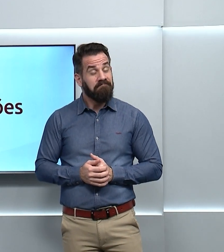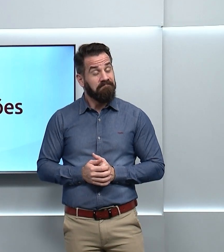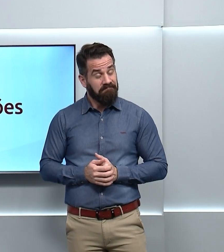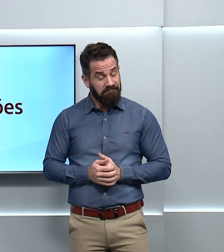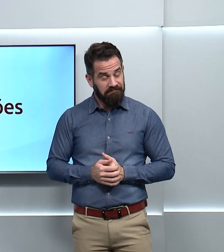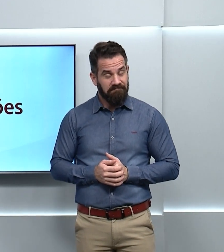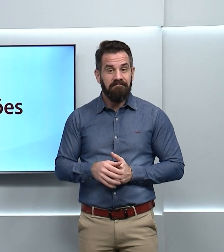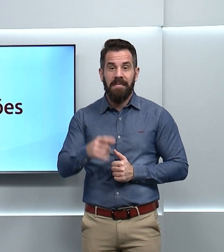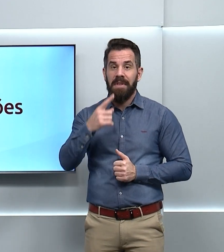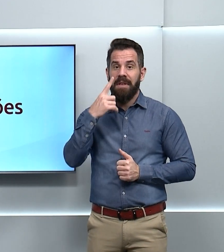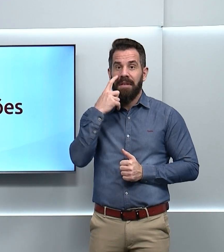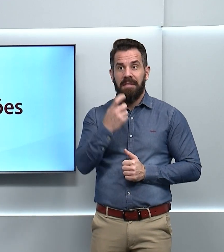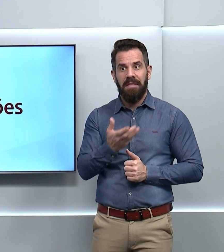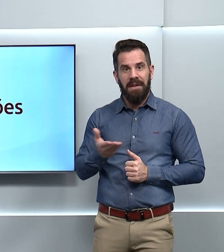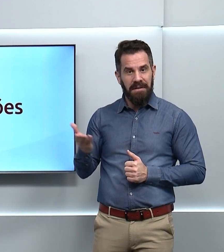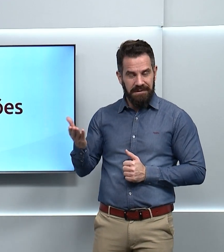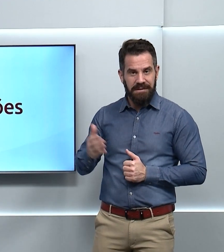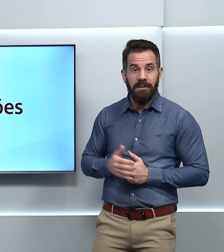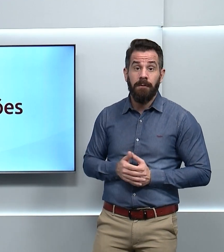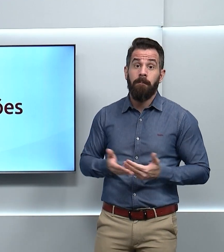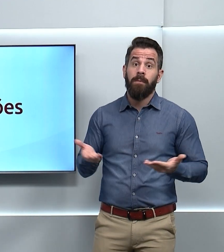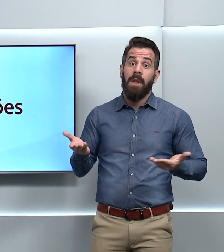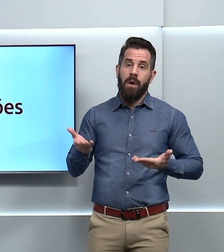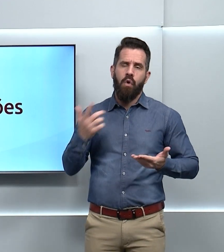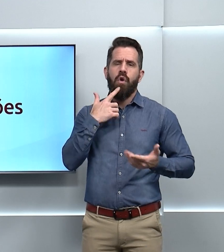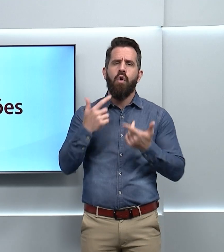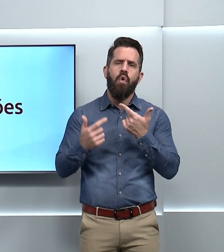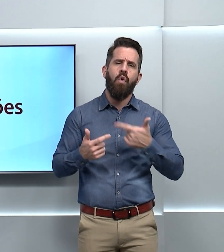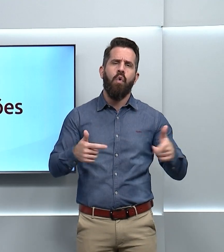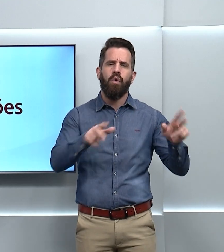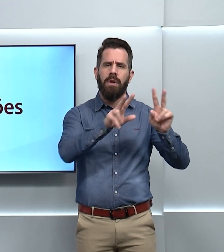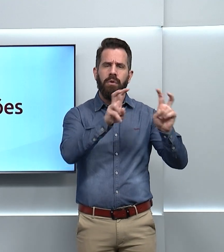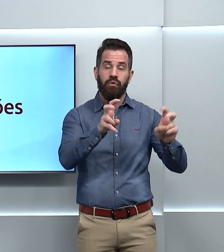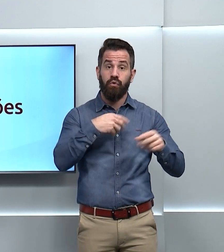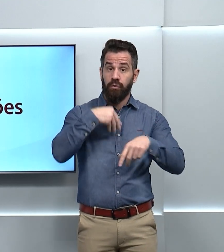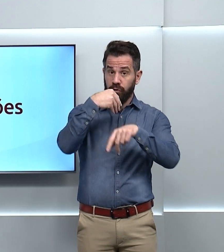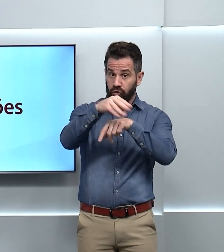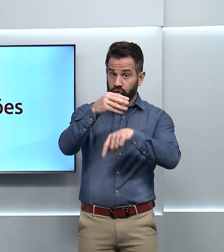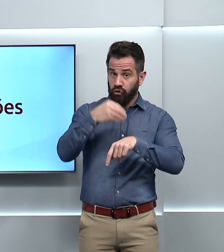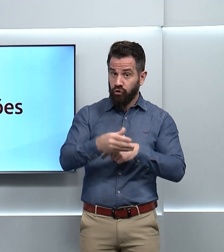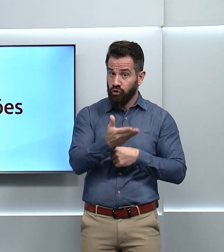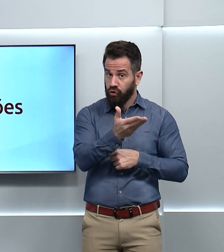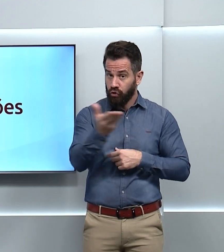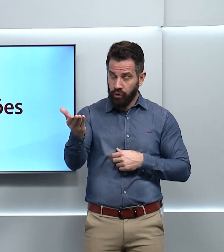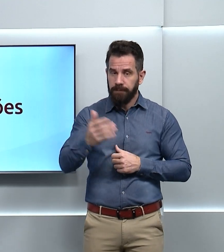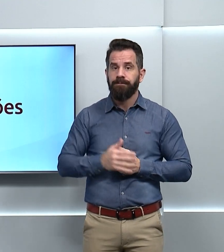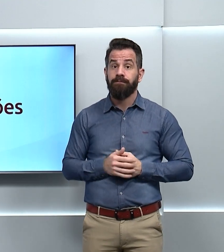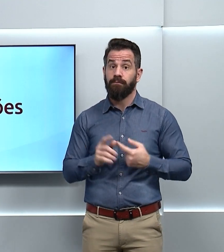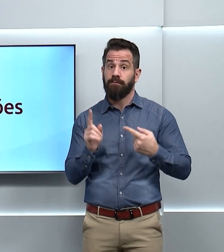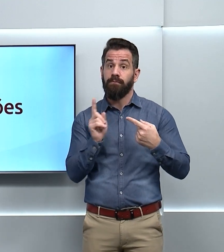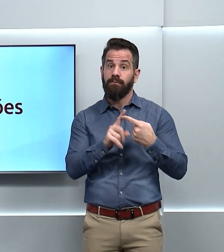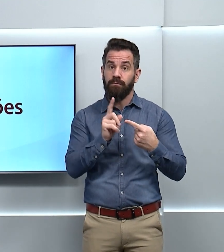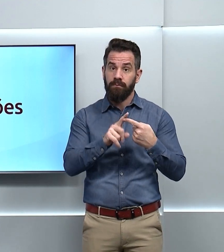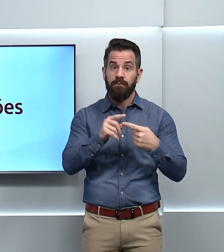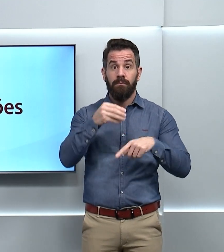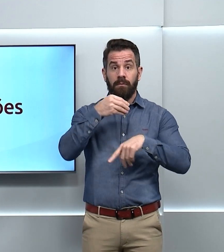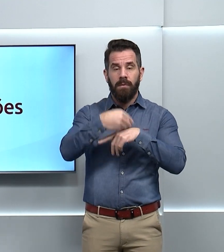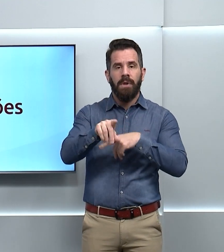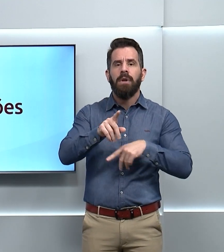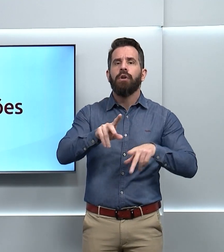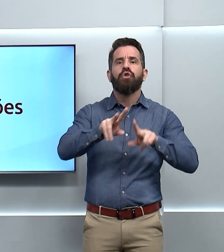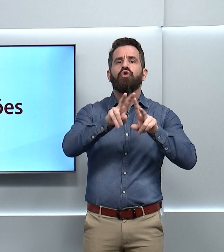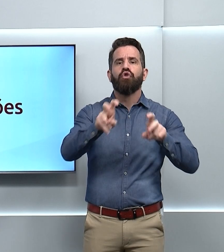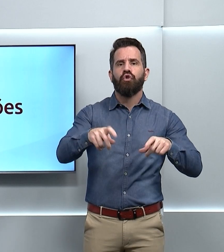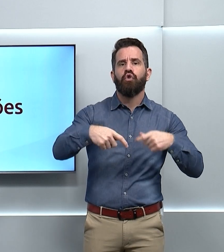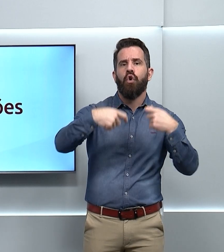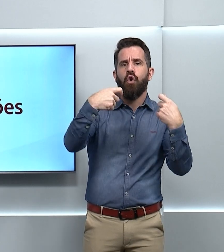Bacana a iniciativa, né? E agora a gente vai mudar um pouquinho de assunto para dar 2 dicas importantes para você. A primeira delas é sobre conciliação, porque